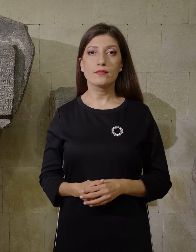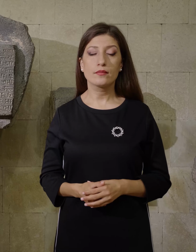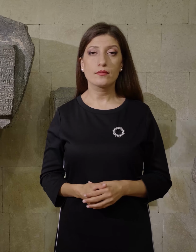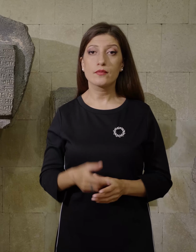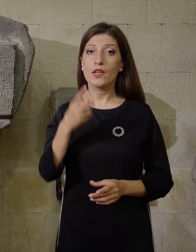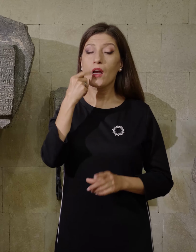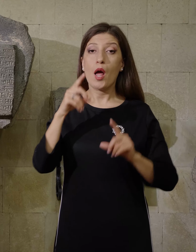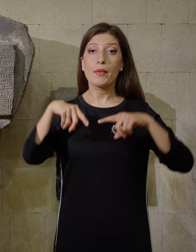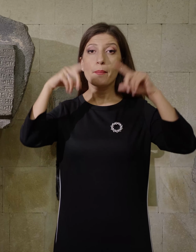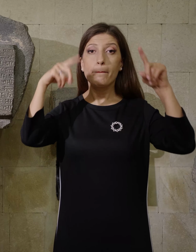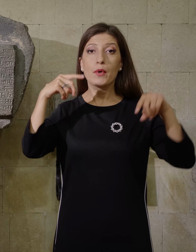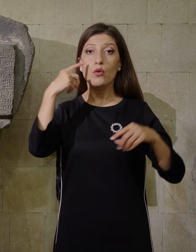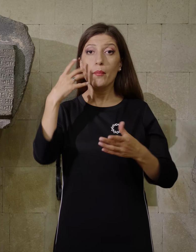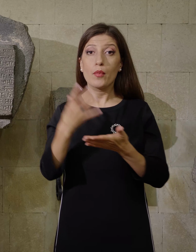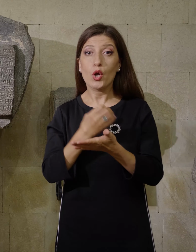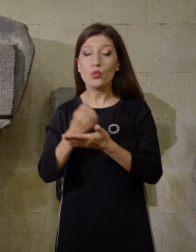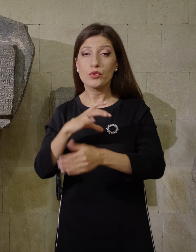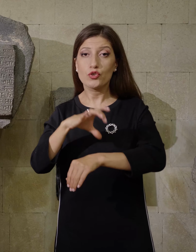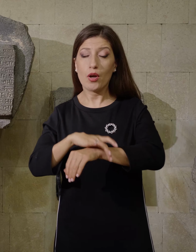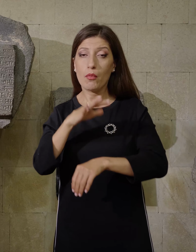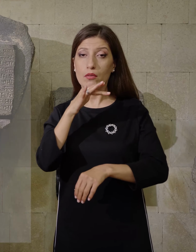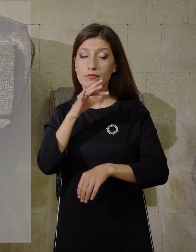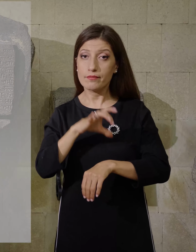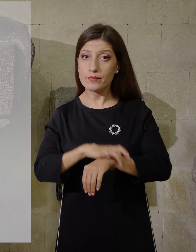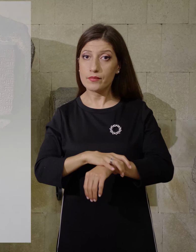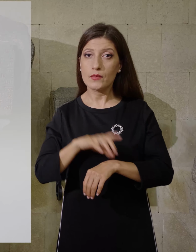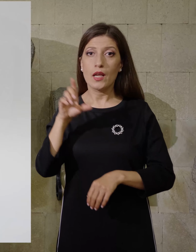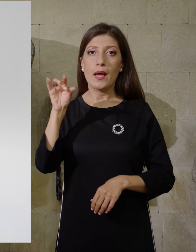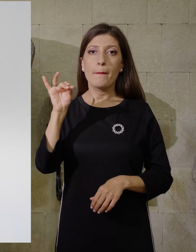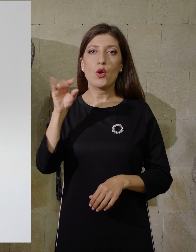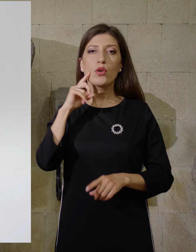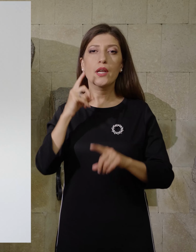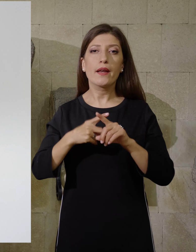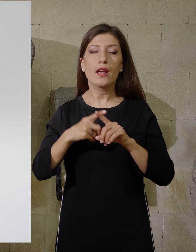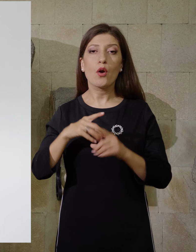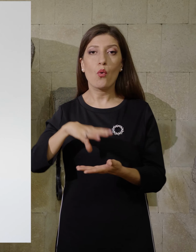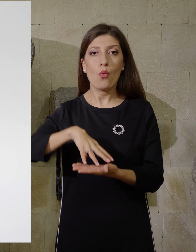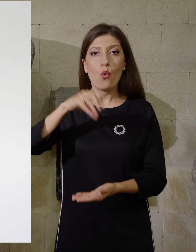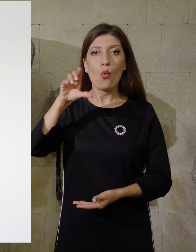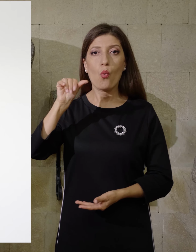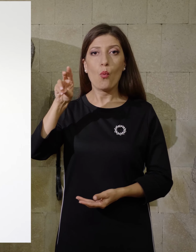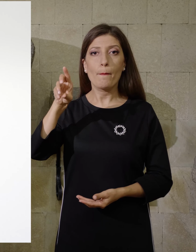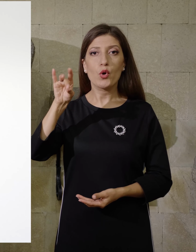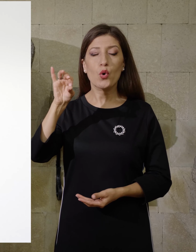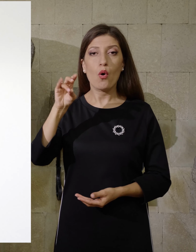Կարմիր բլուրի պեղումների ընթացքում հայտնաբերվել են բրոնզե ումբոններ։ Դրանց շարքում ուշագրավ է Սարդուրի